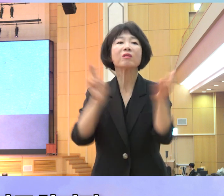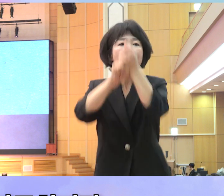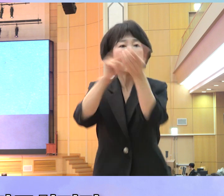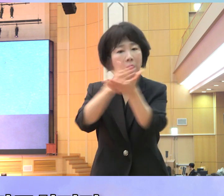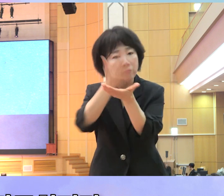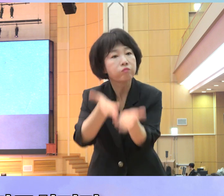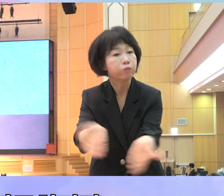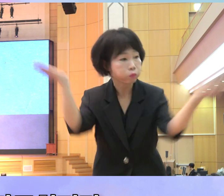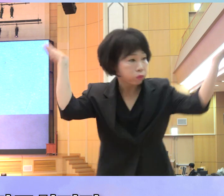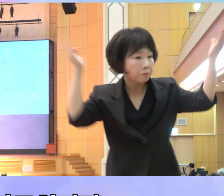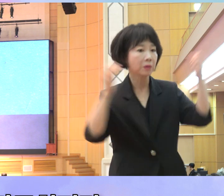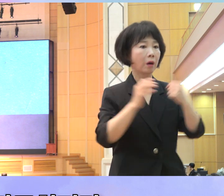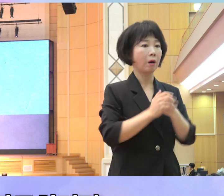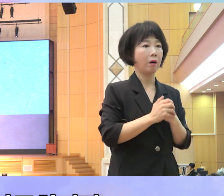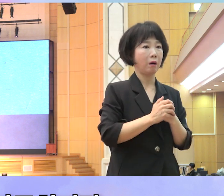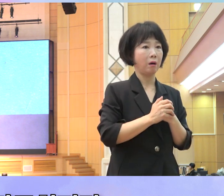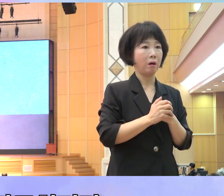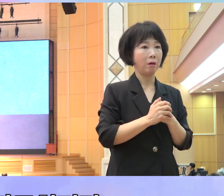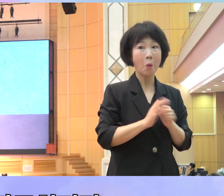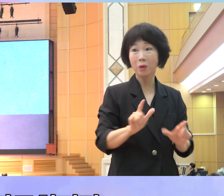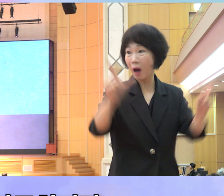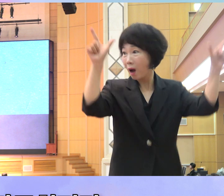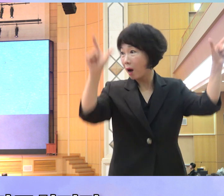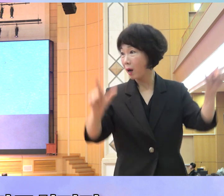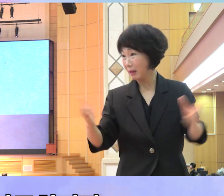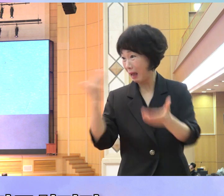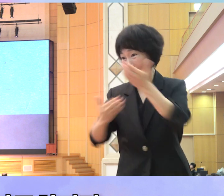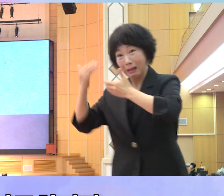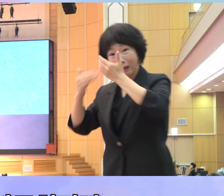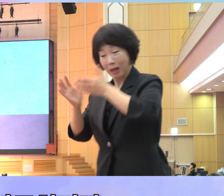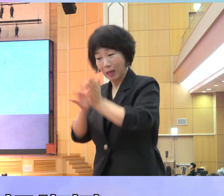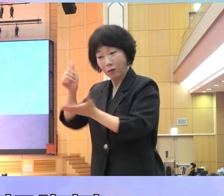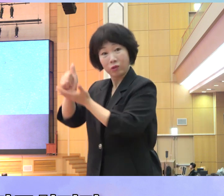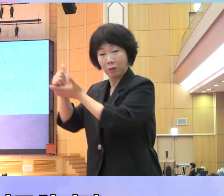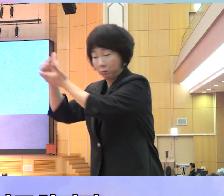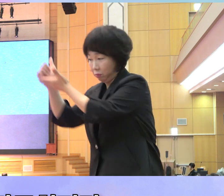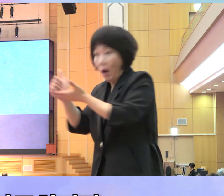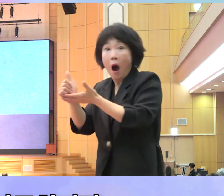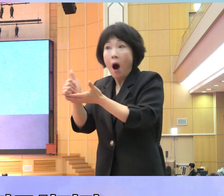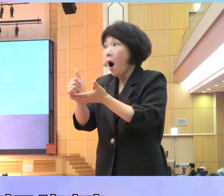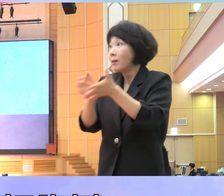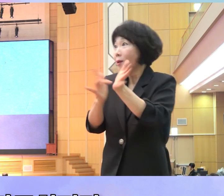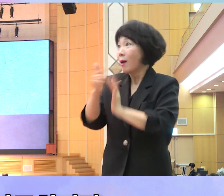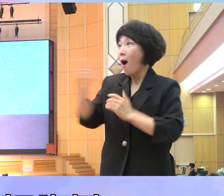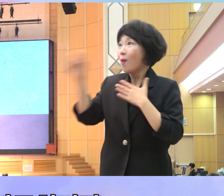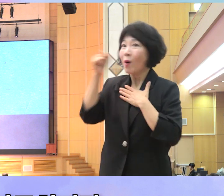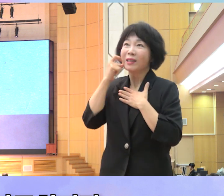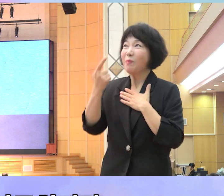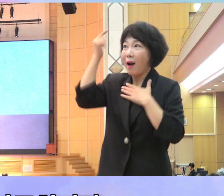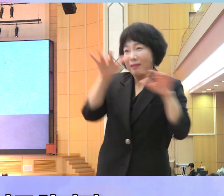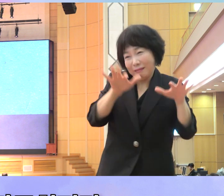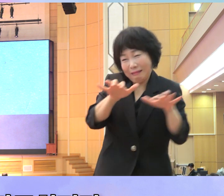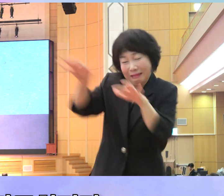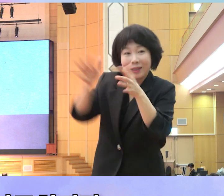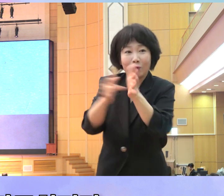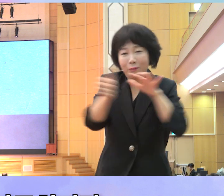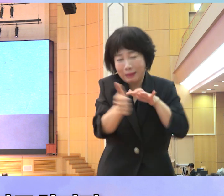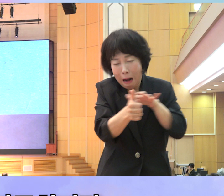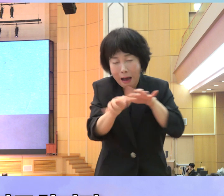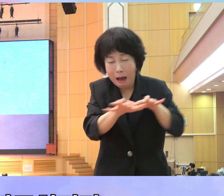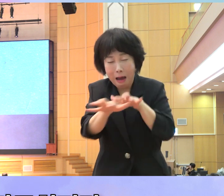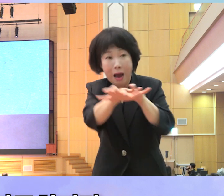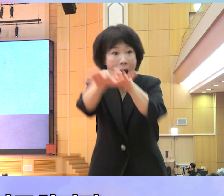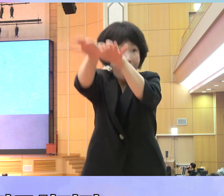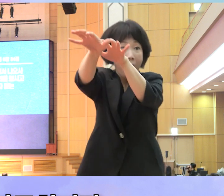말씀이거든요. 큰 무리들이 예수님을 쫓아다니는 거예요. 예수님을 쫓아다니는데 오늘 본문